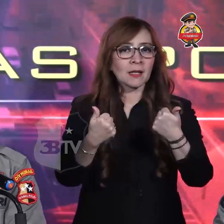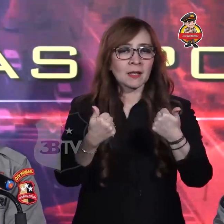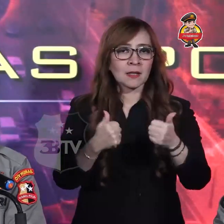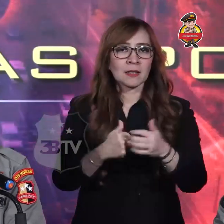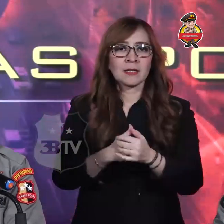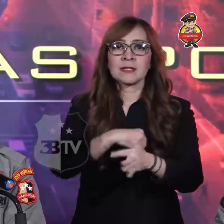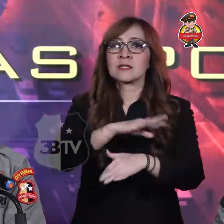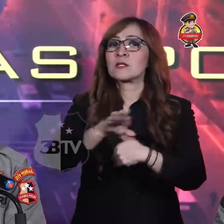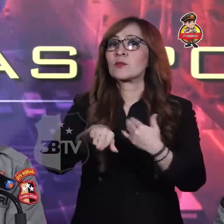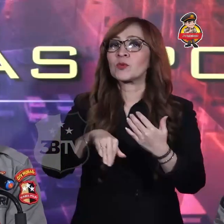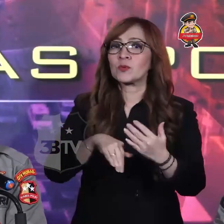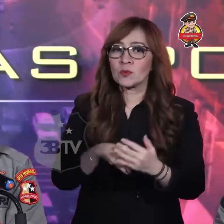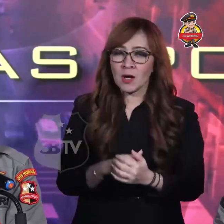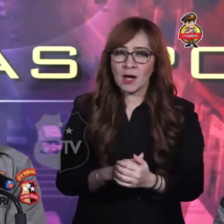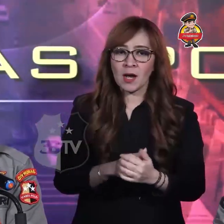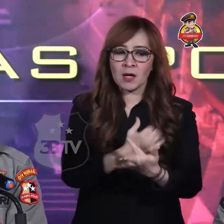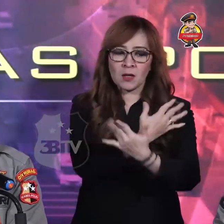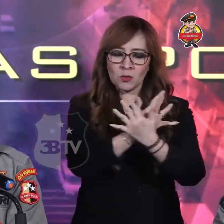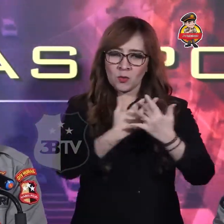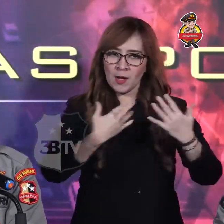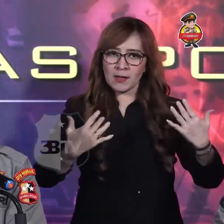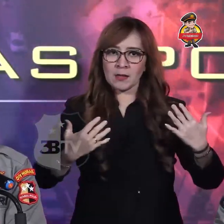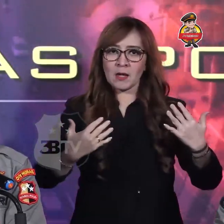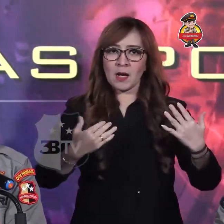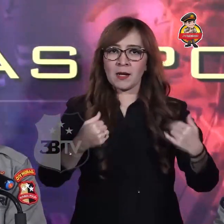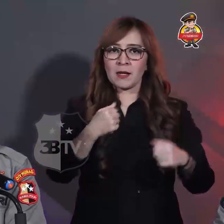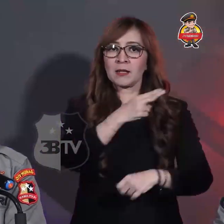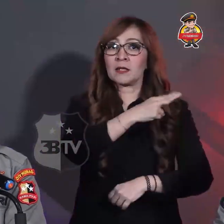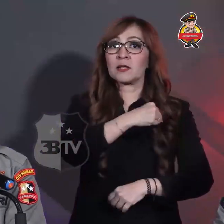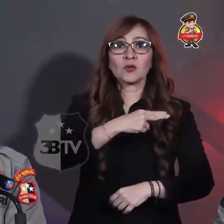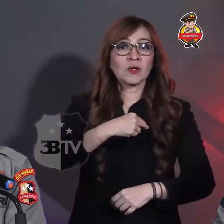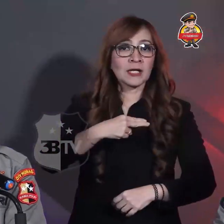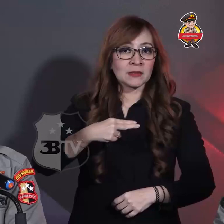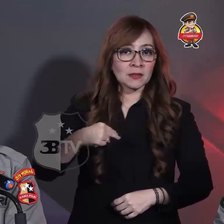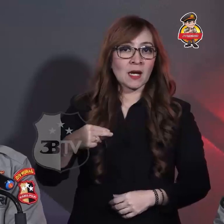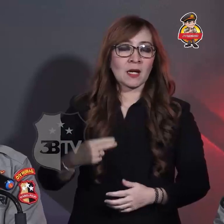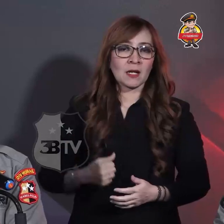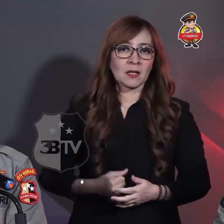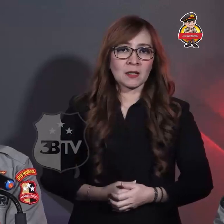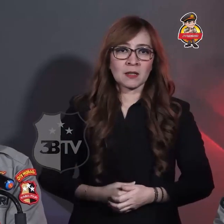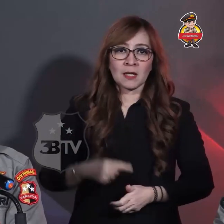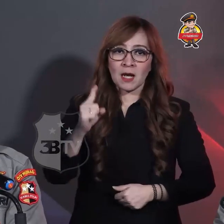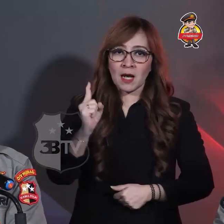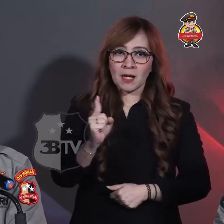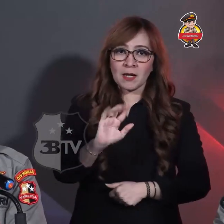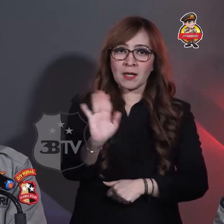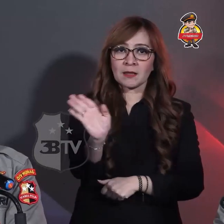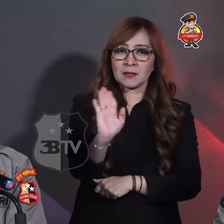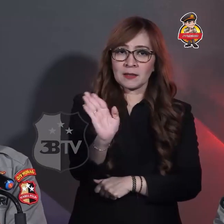bangsa, menyelamatkan warga negara kita, ya, agar